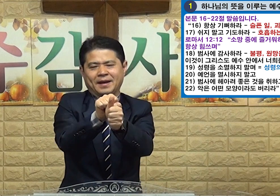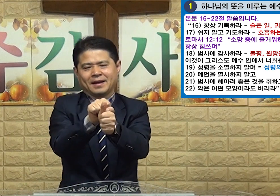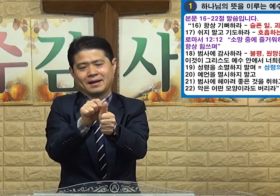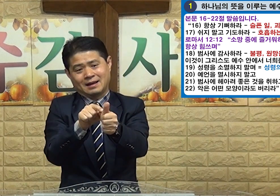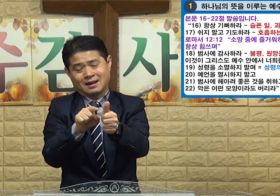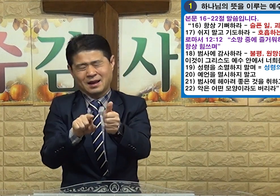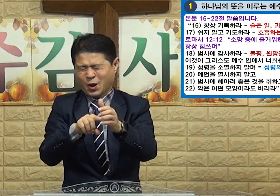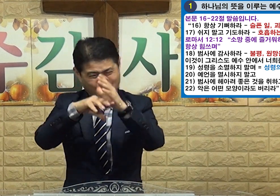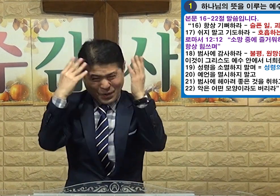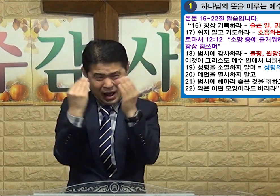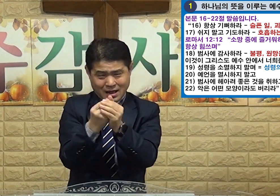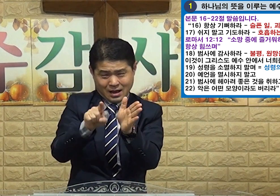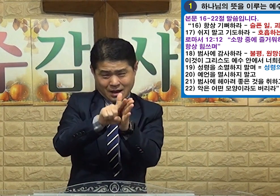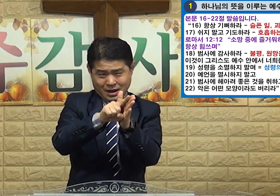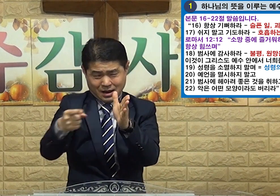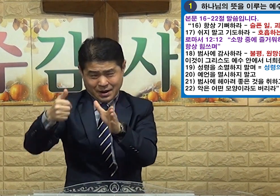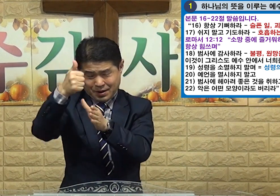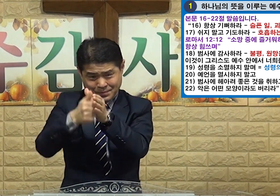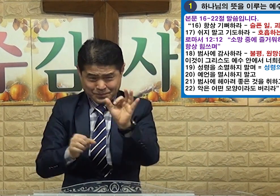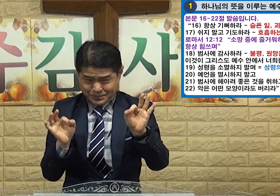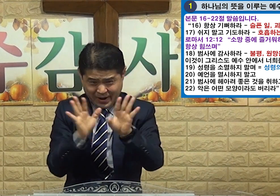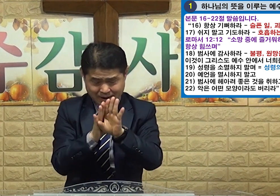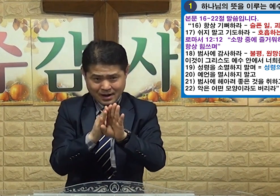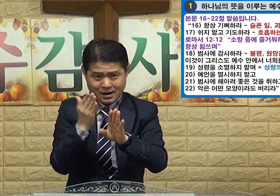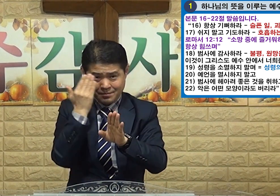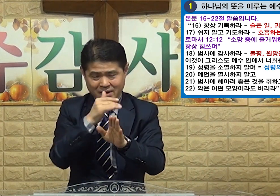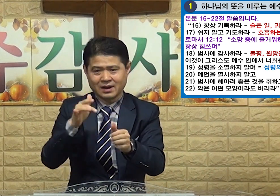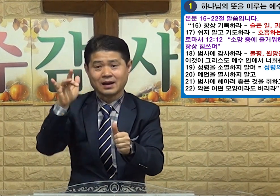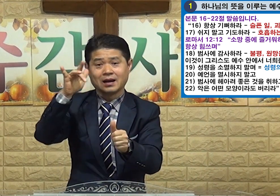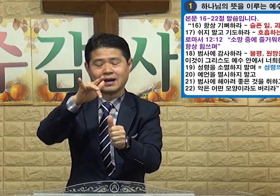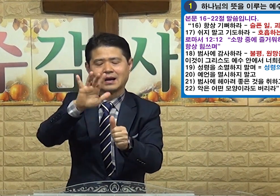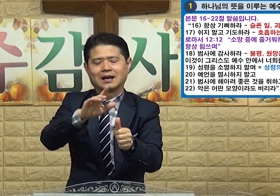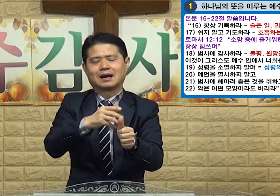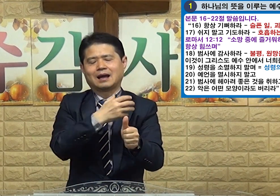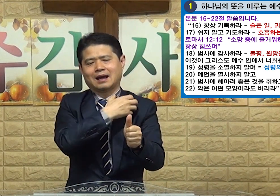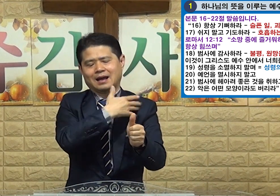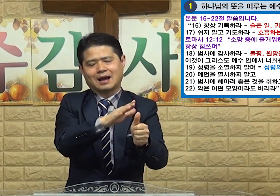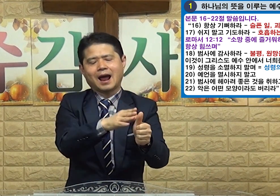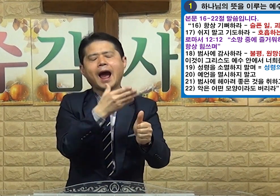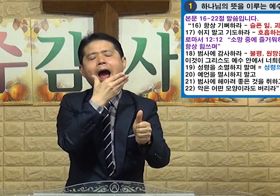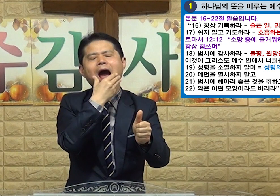움직임대로 우리를 잡아 이끌고 그렇게 믿음으로 실족시키고